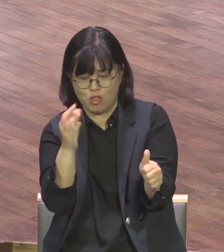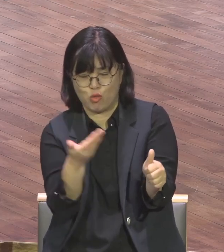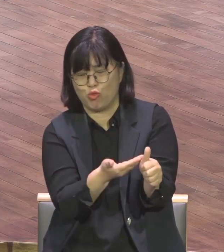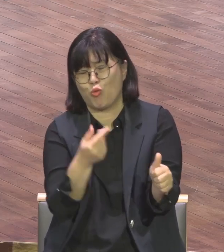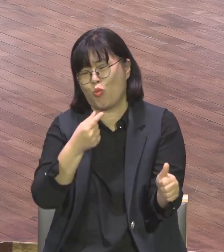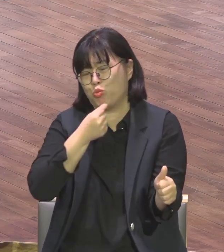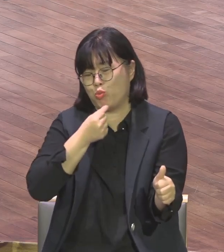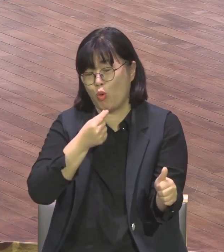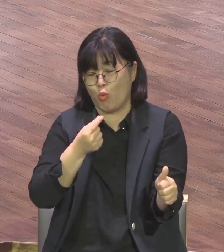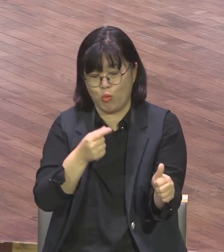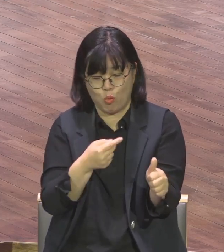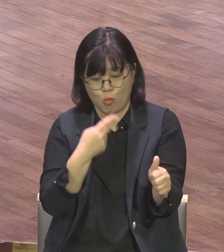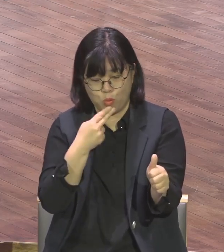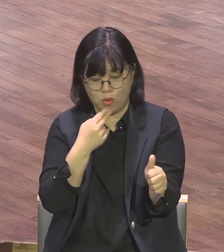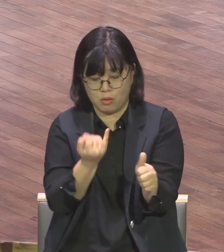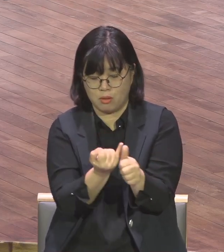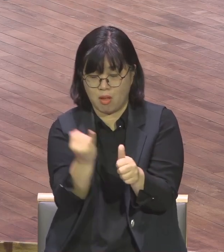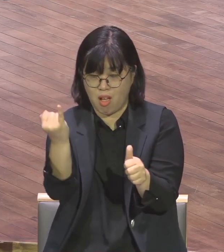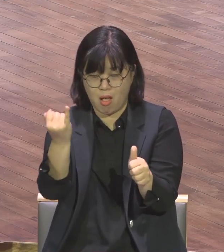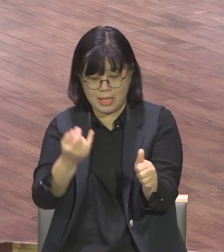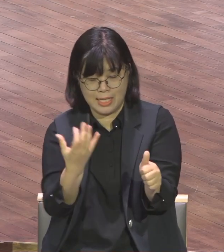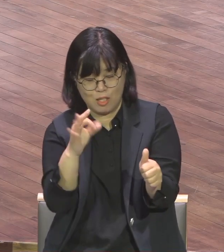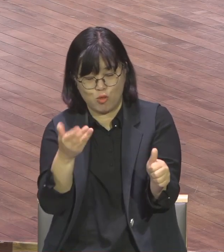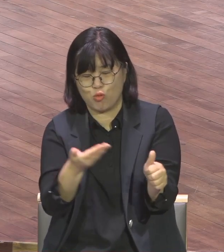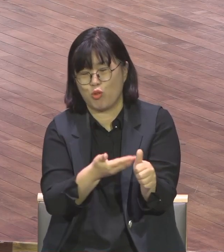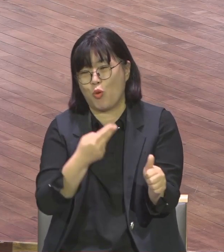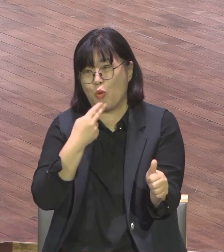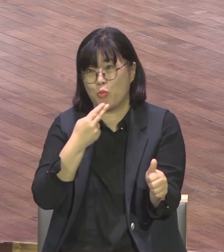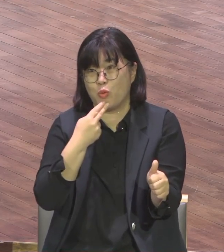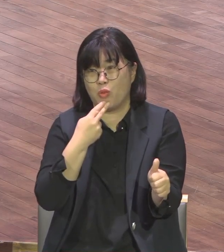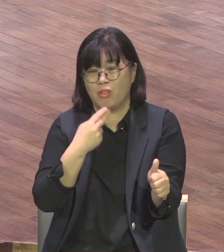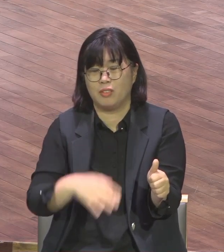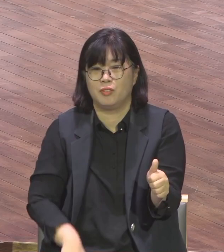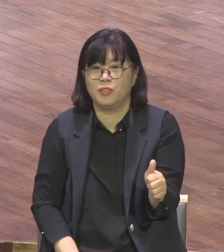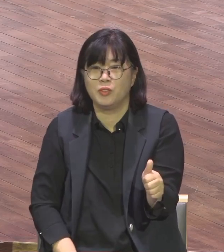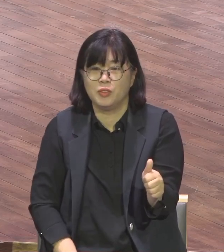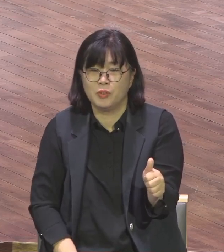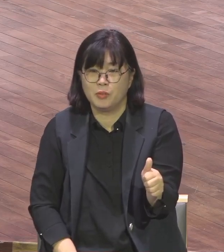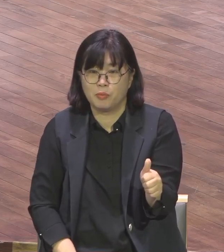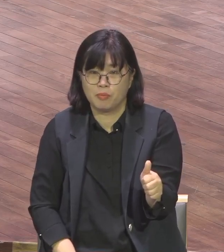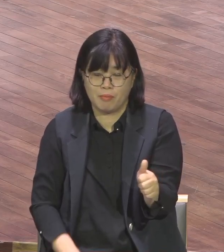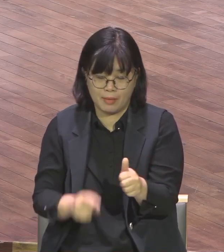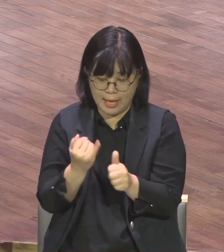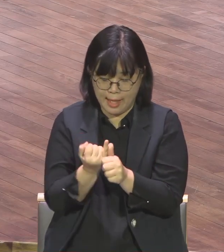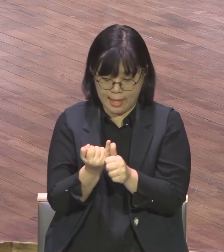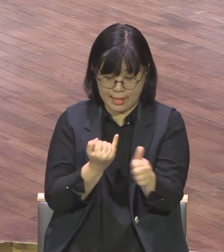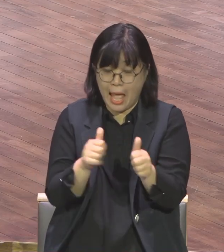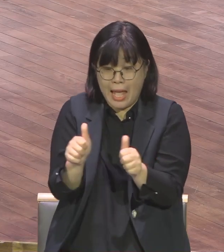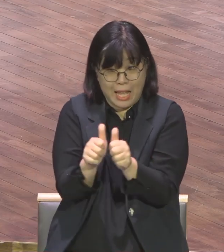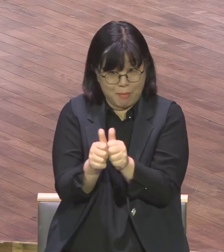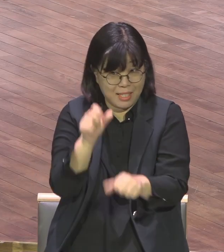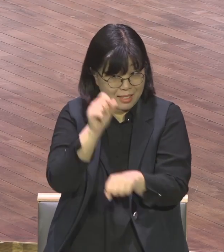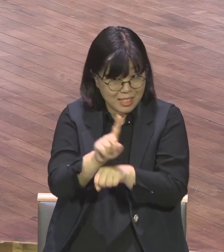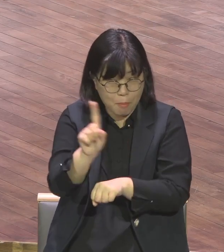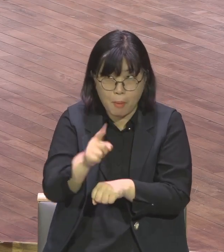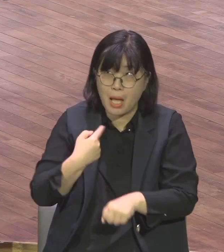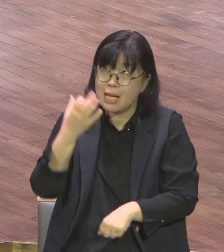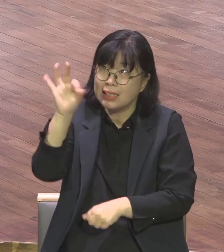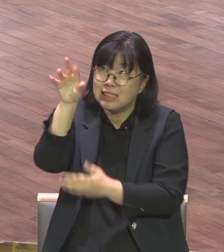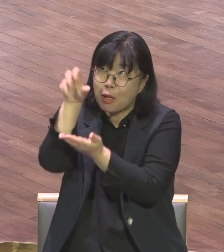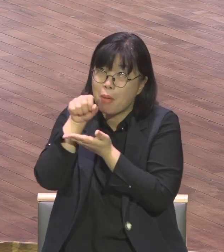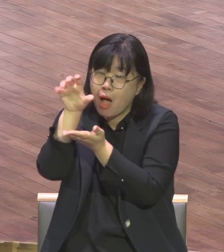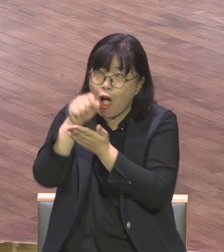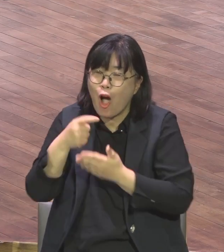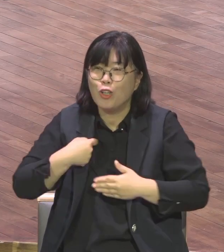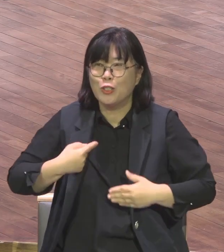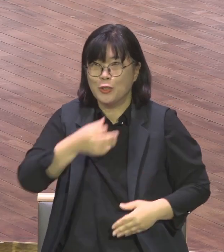받지 못하고 사는 경우가 너무나 많아요. 남자는 사실 인정을 먹고 사는데 잔소리를 먹고